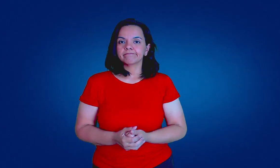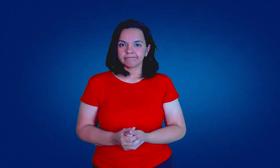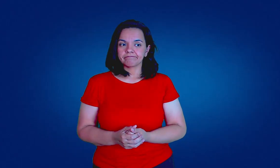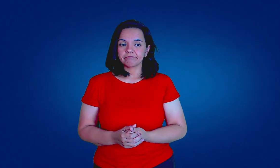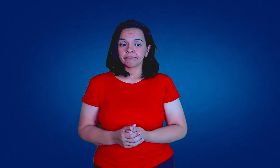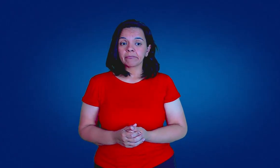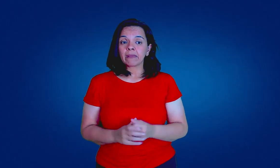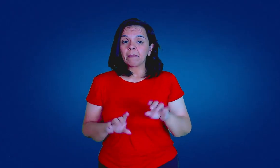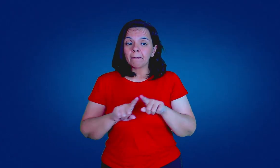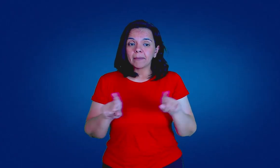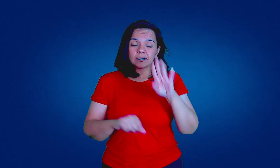por trás.